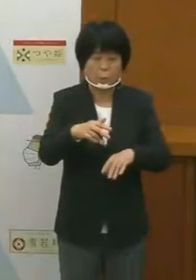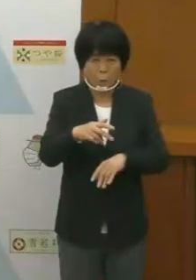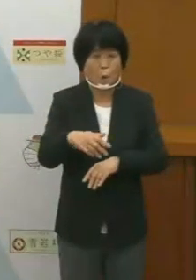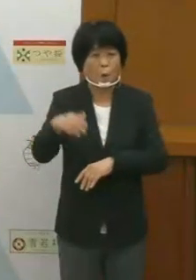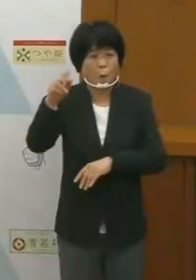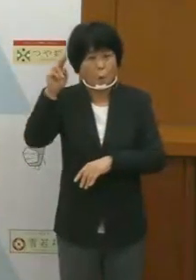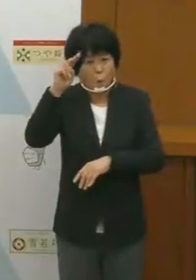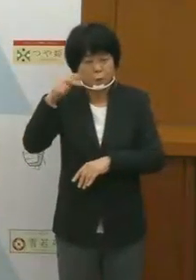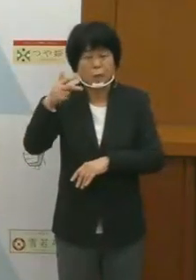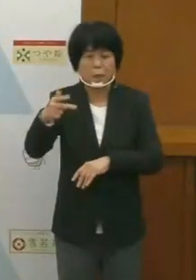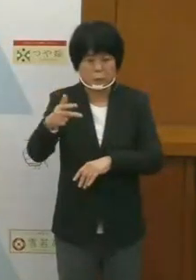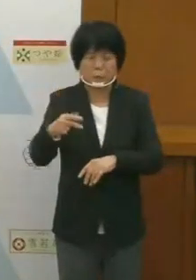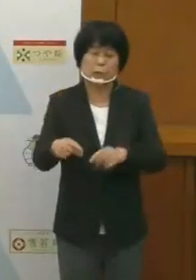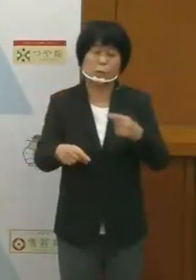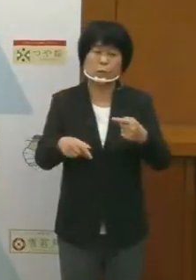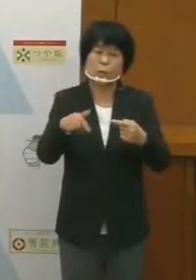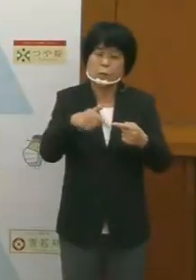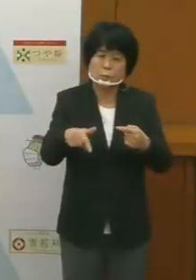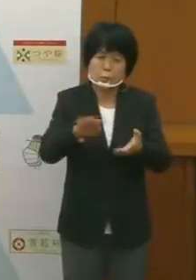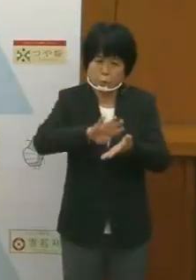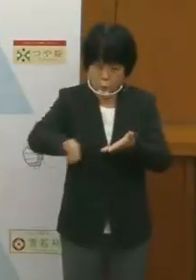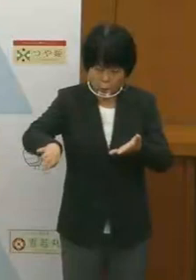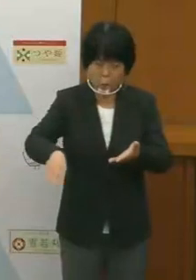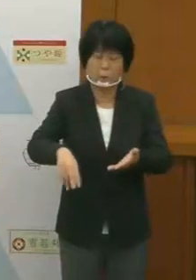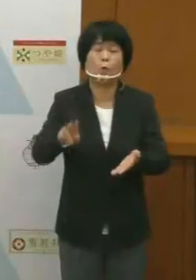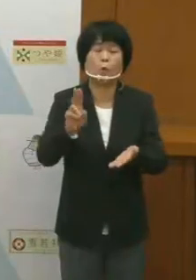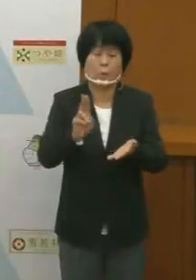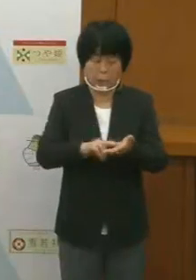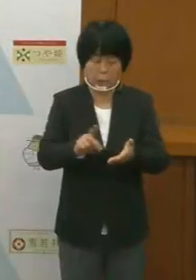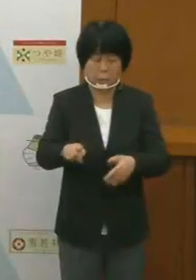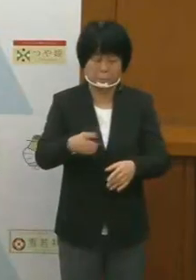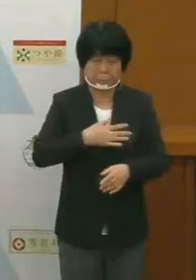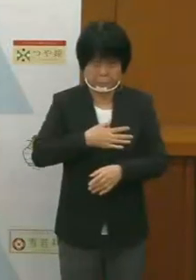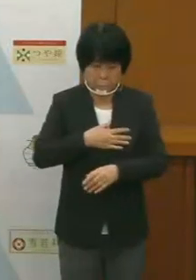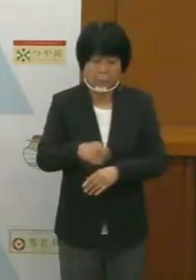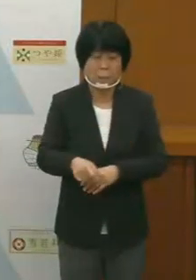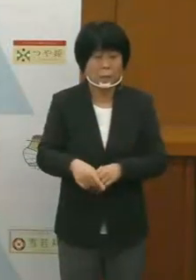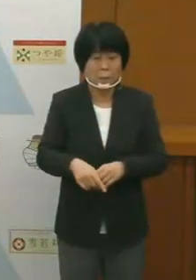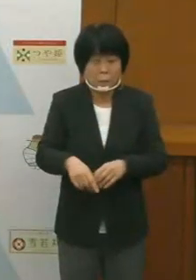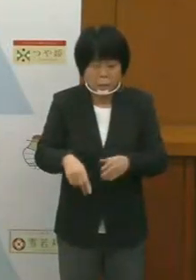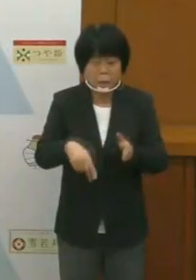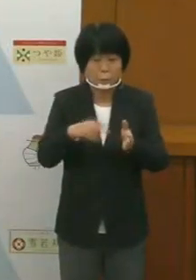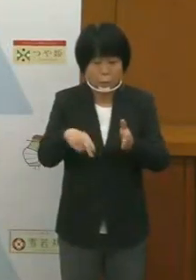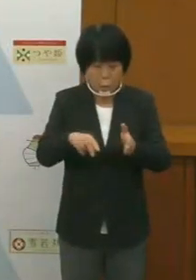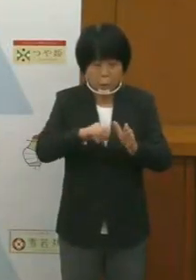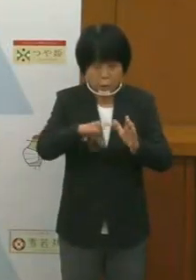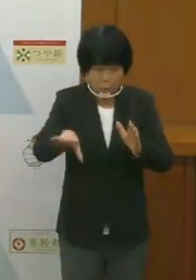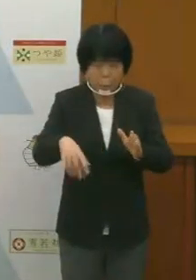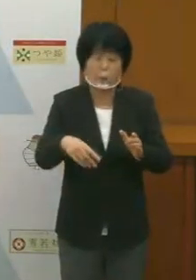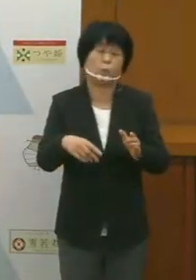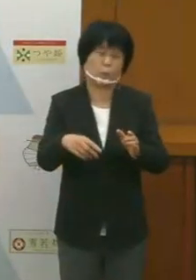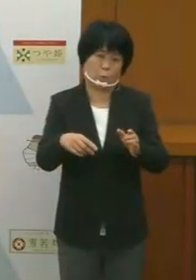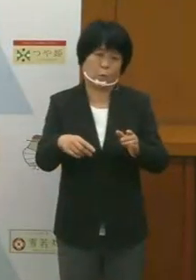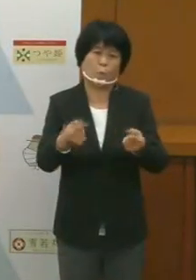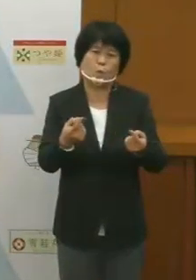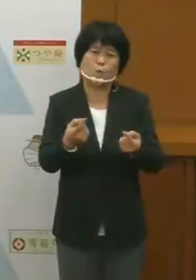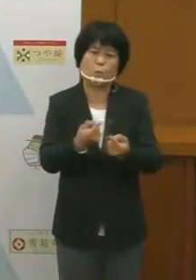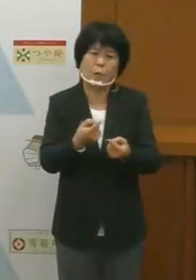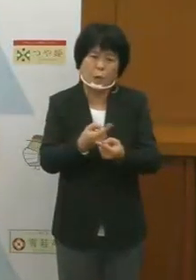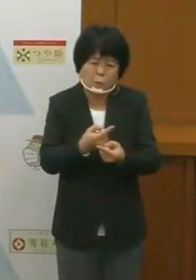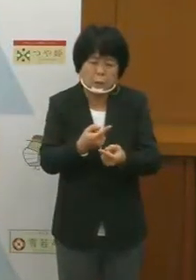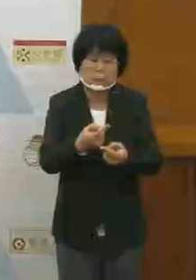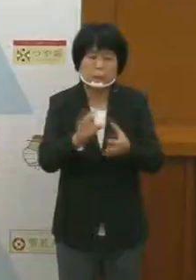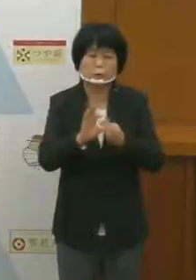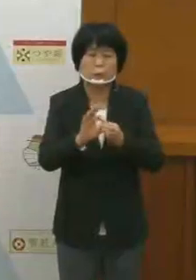大阪市の一部除外を決定したと承知をしております。 GoTo トラベルキャンペーンの運用見直しにあたっては